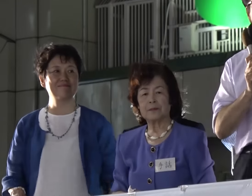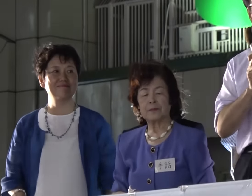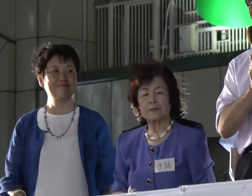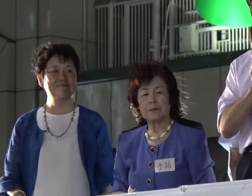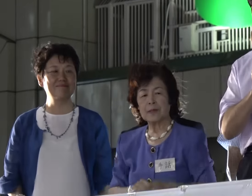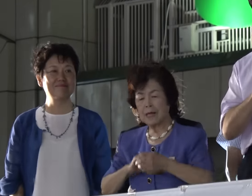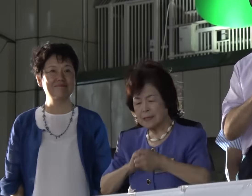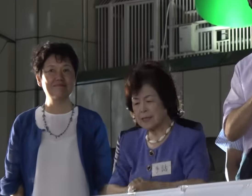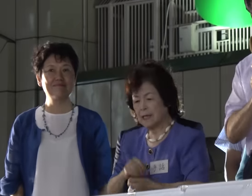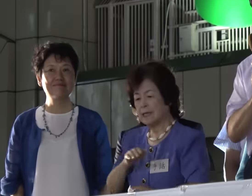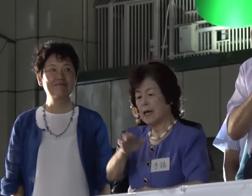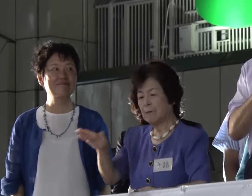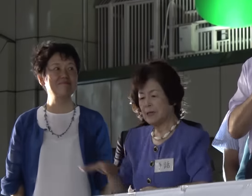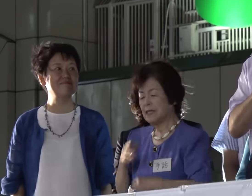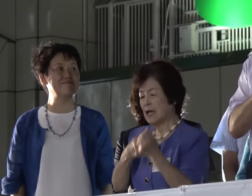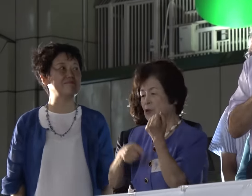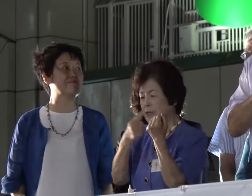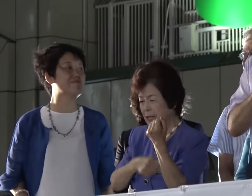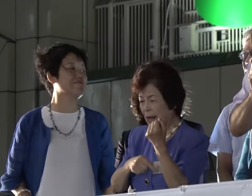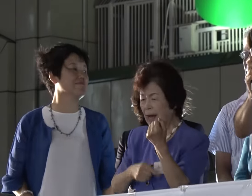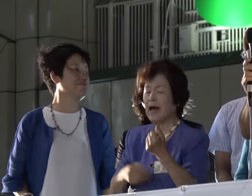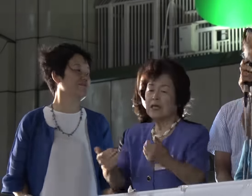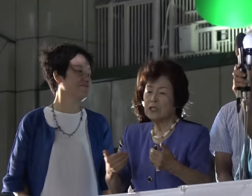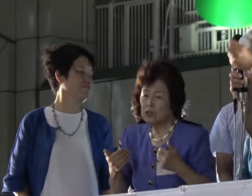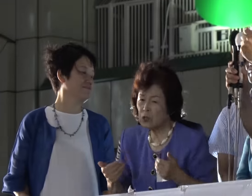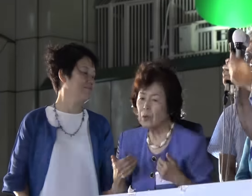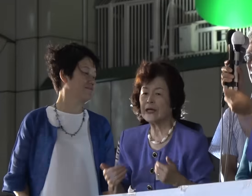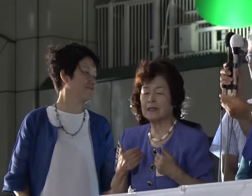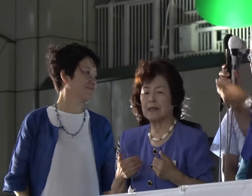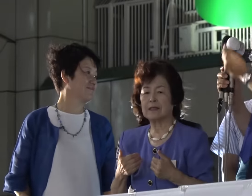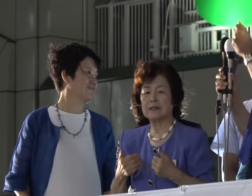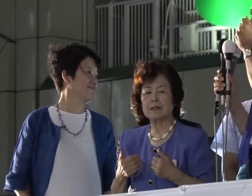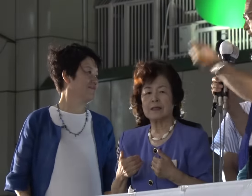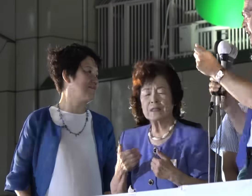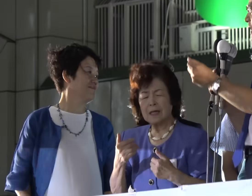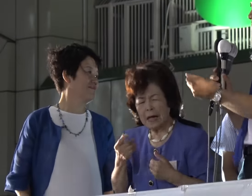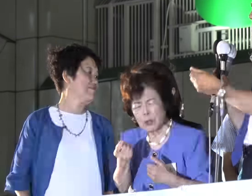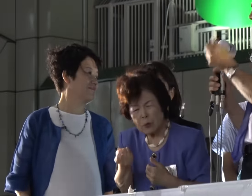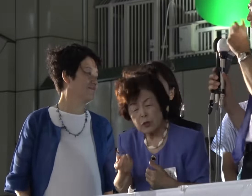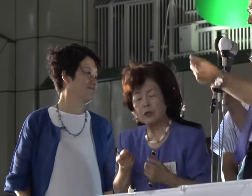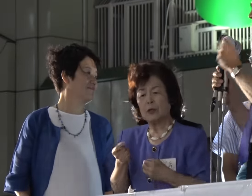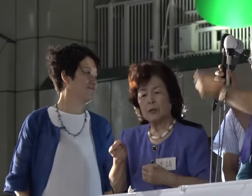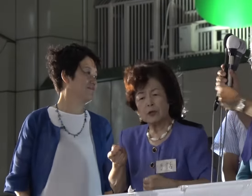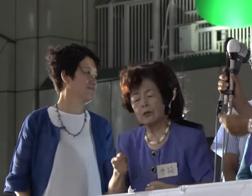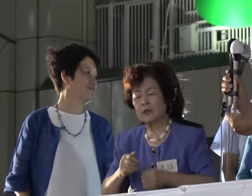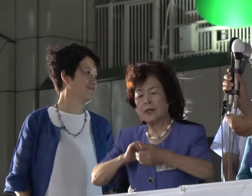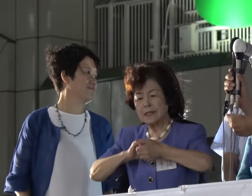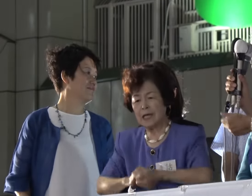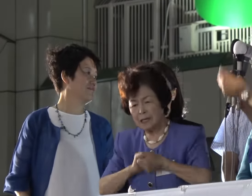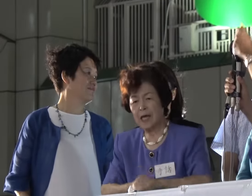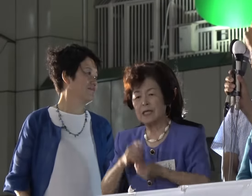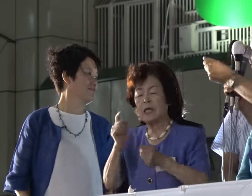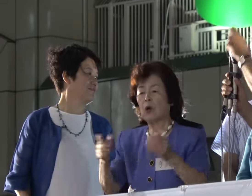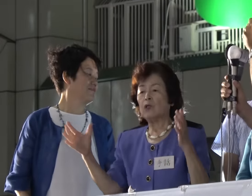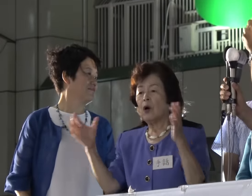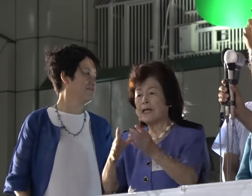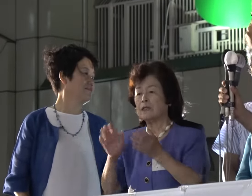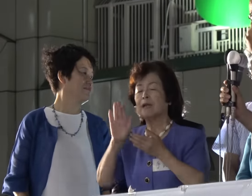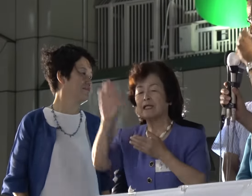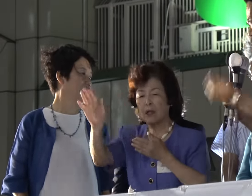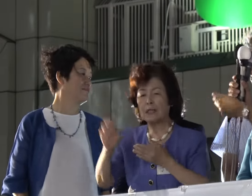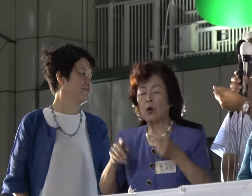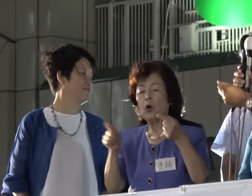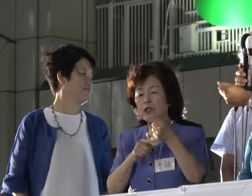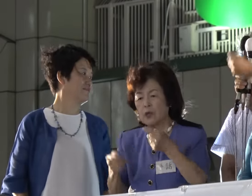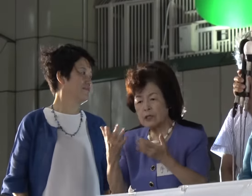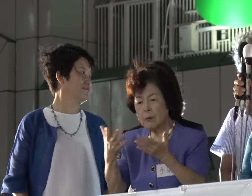ぜひ皆さんの力が必要なんです。あと一歩、ぜひこの集会の後、一人でも多く